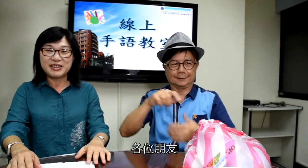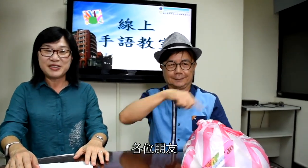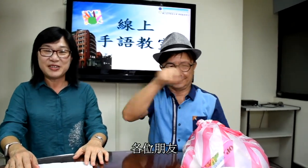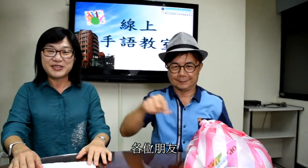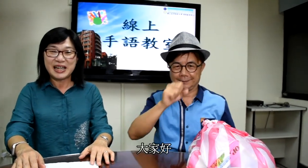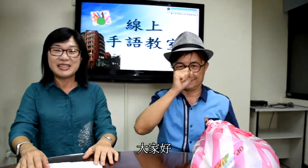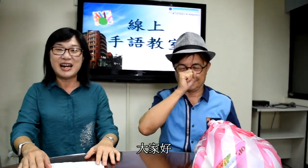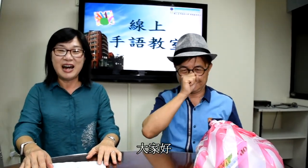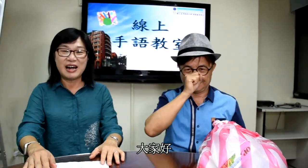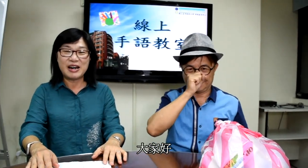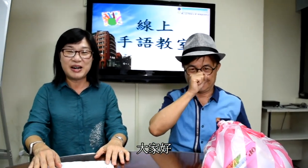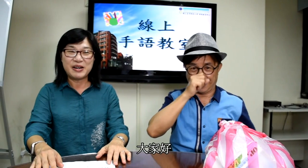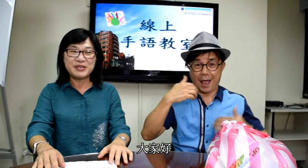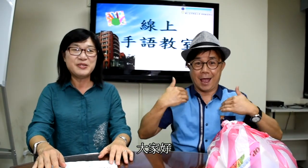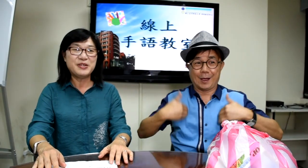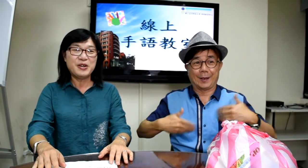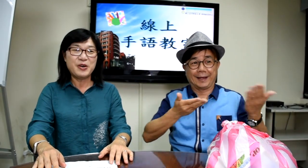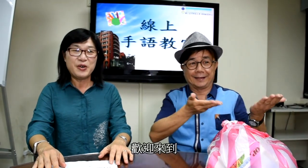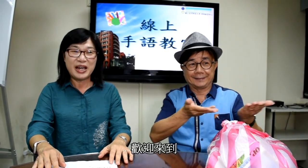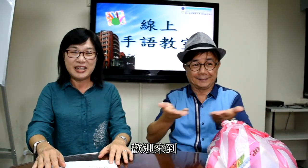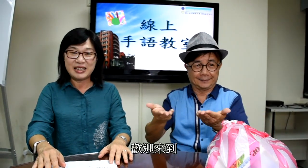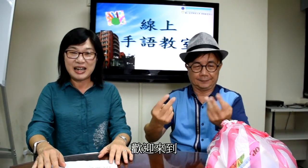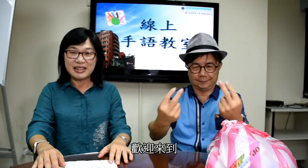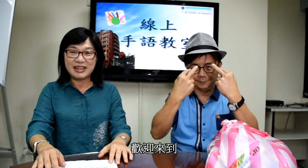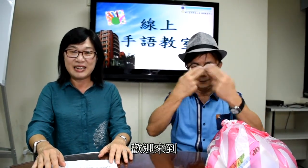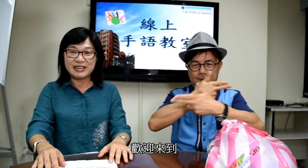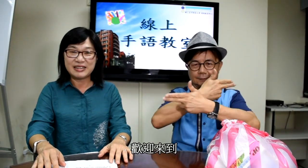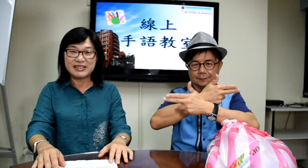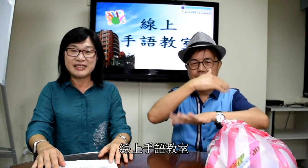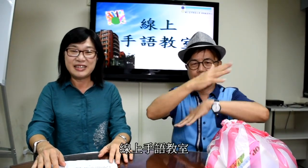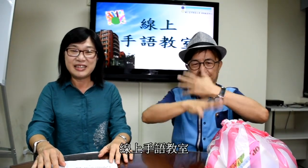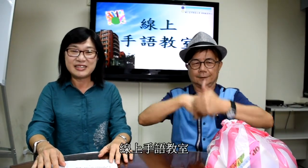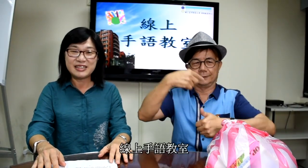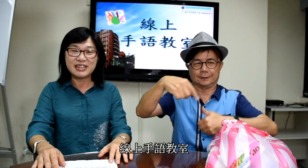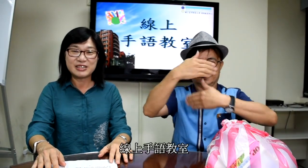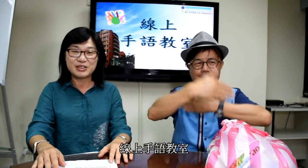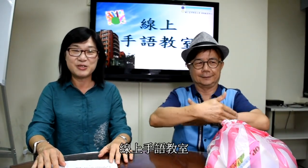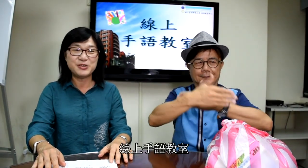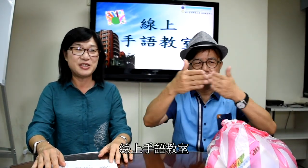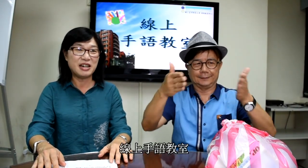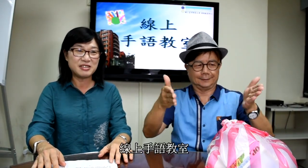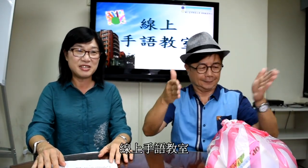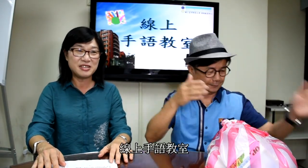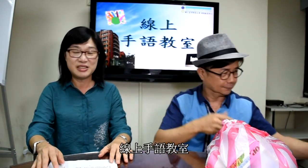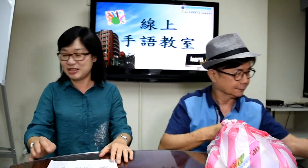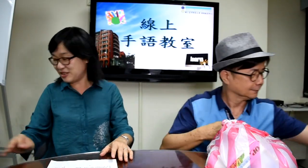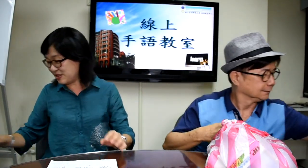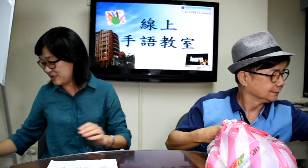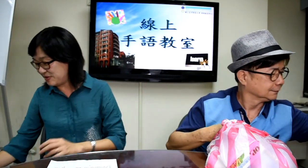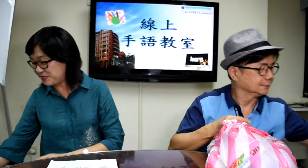友大家好，欢迎来到线上手语教室。